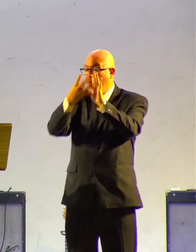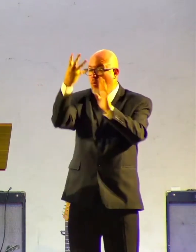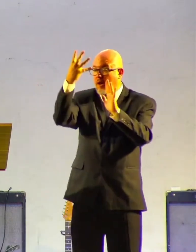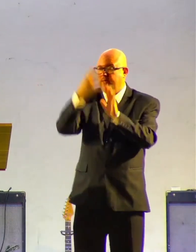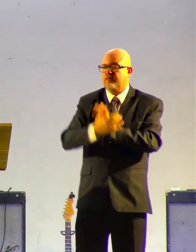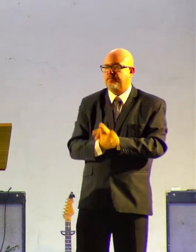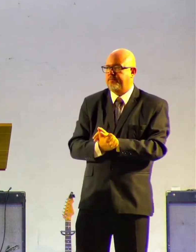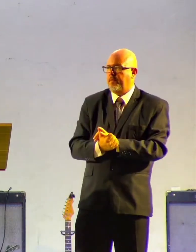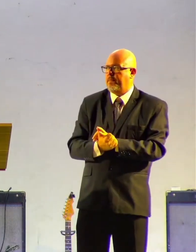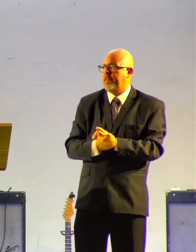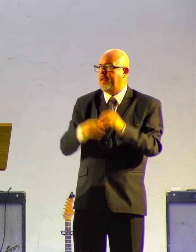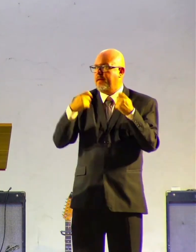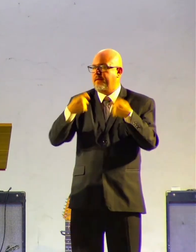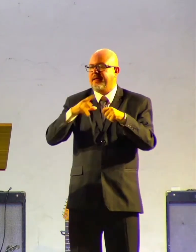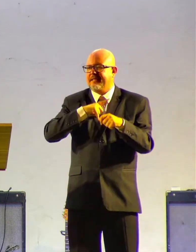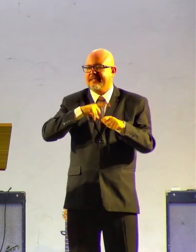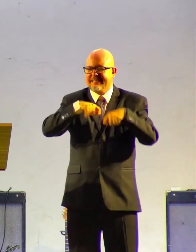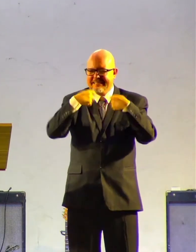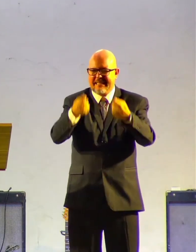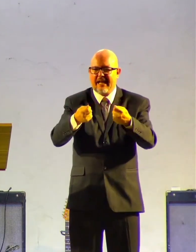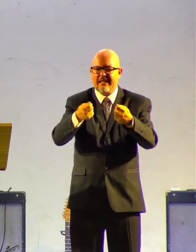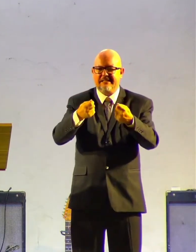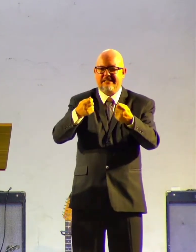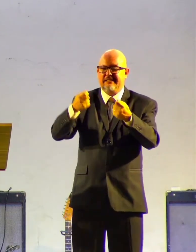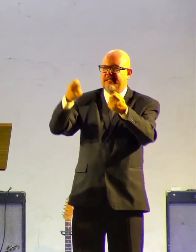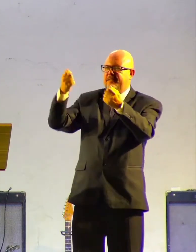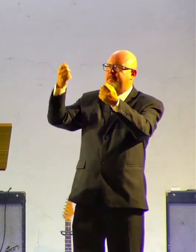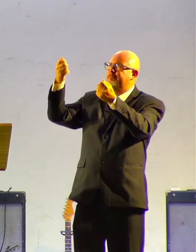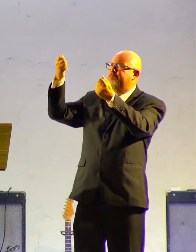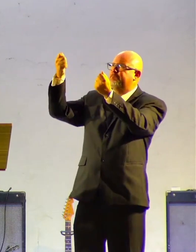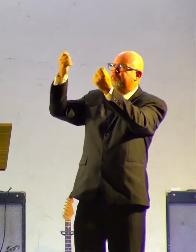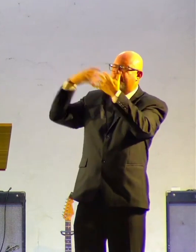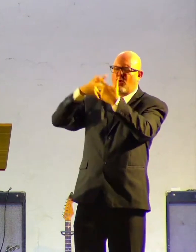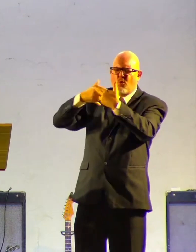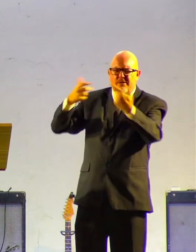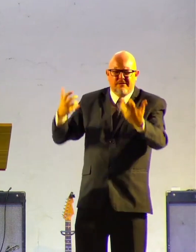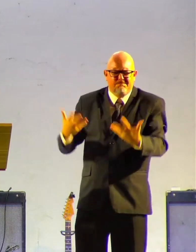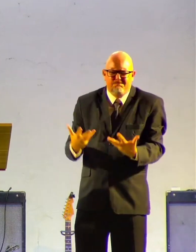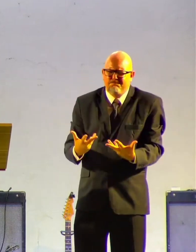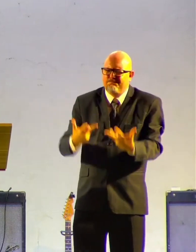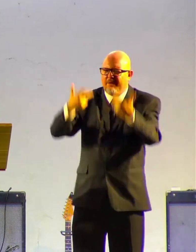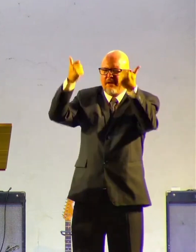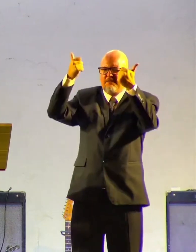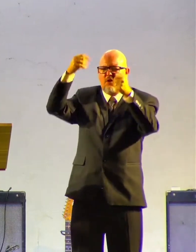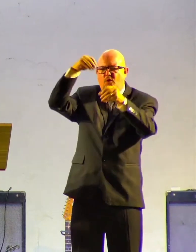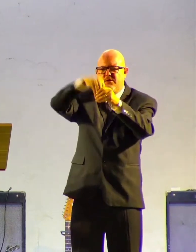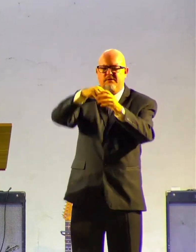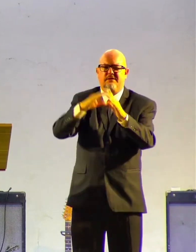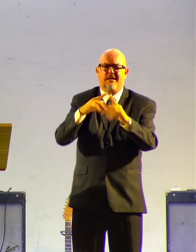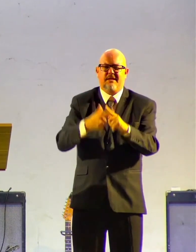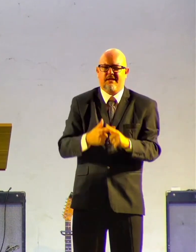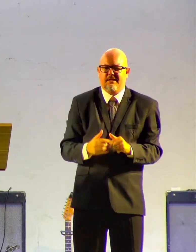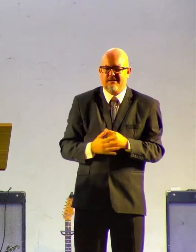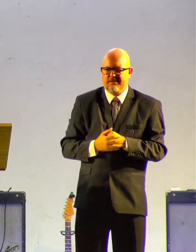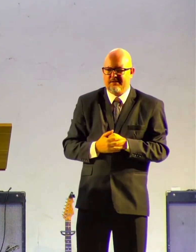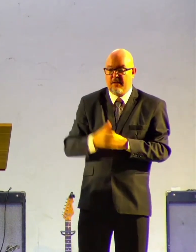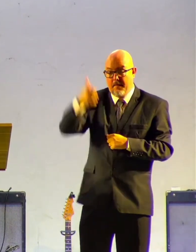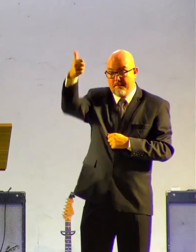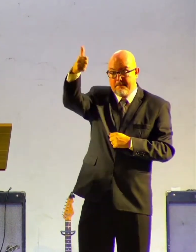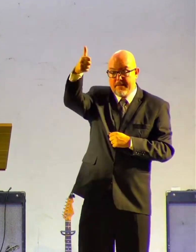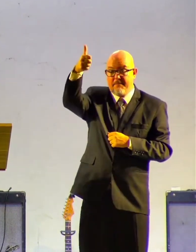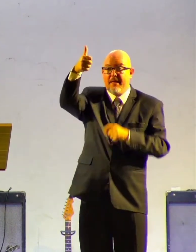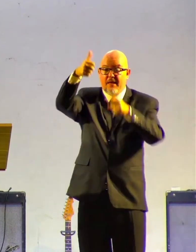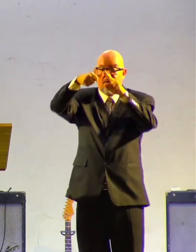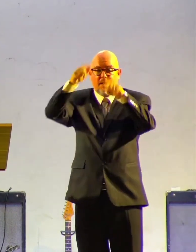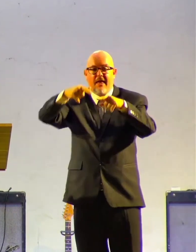Quarto, o avivamento traz resultados extraordinários para a igreja. E o primeiro resultado